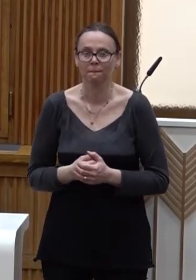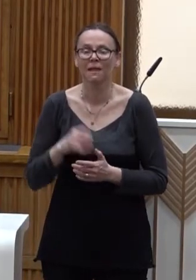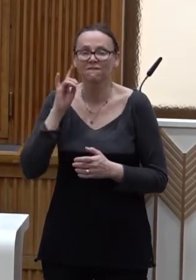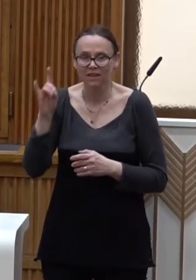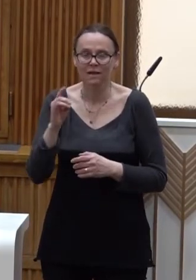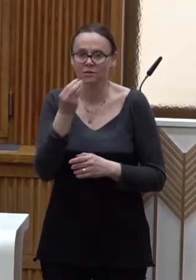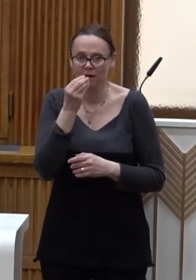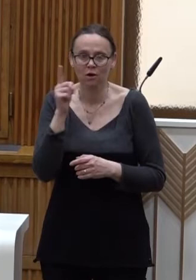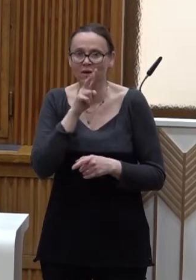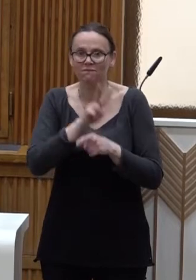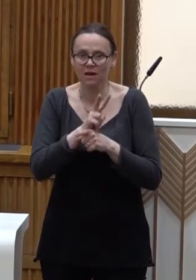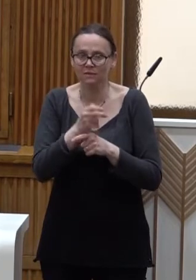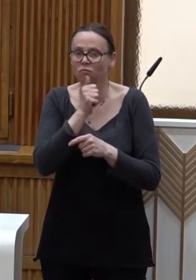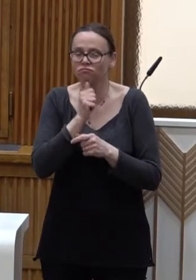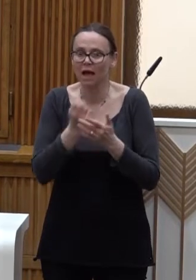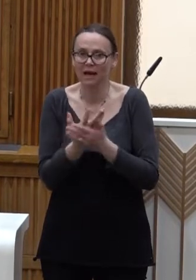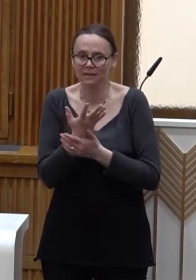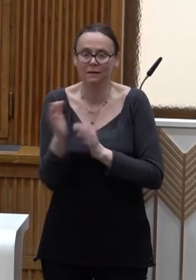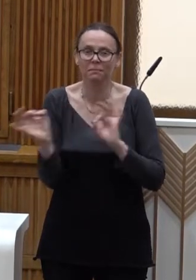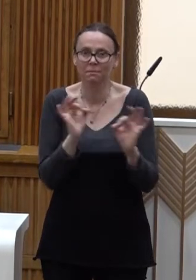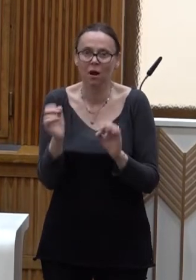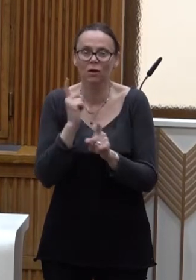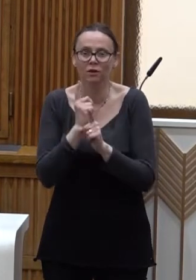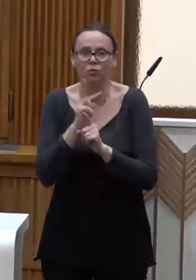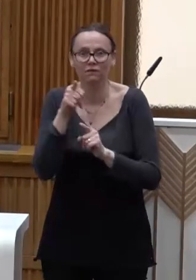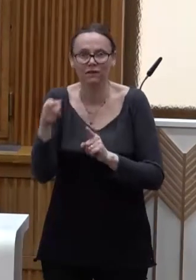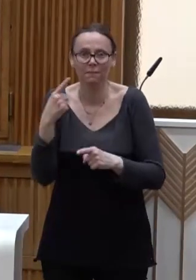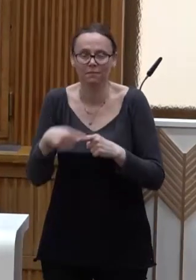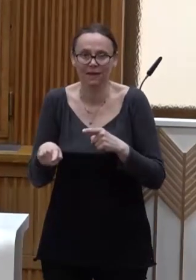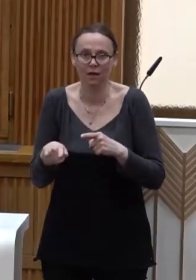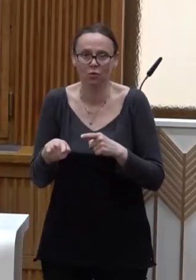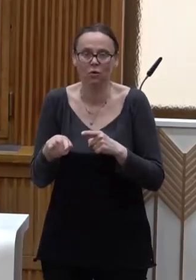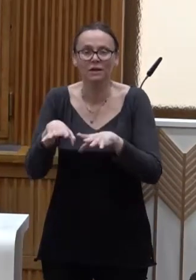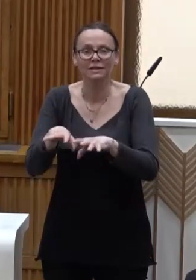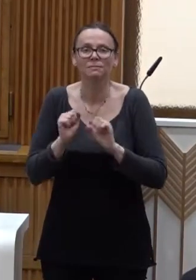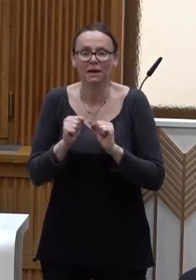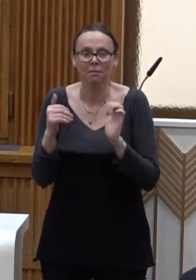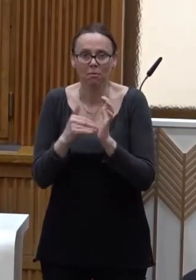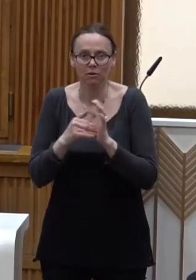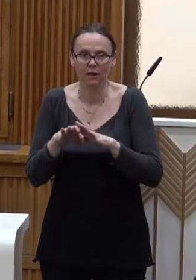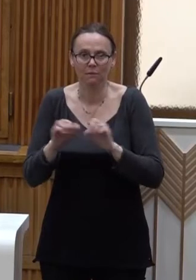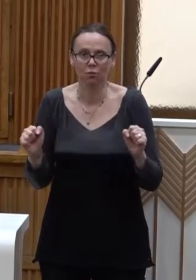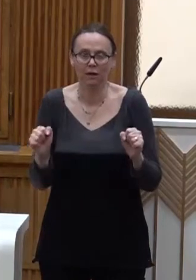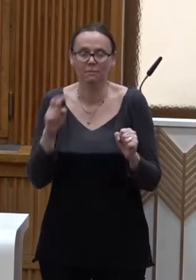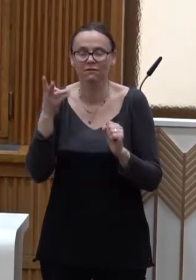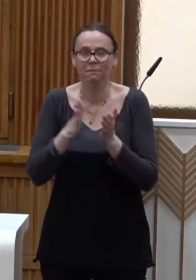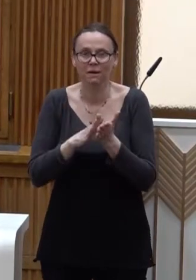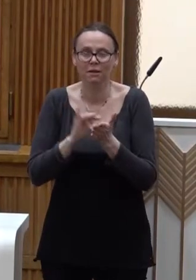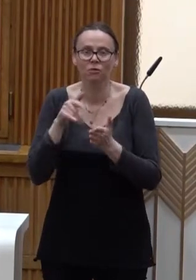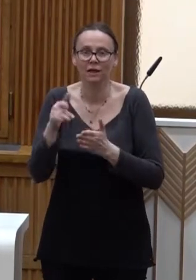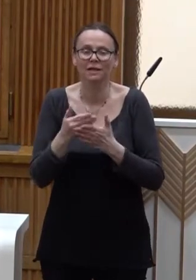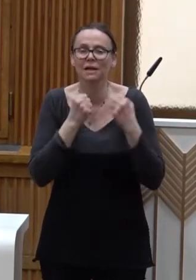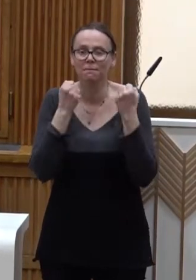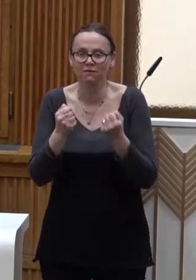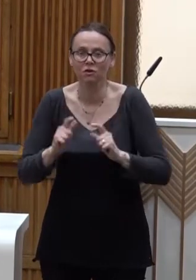veterinarstvo hrano in pa varstvo rastlin pripravljeni, da tudi v tem delu se pravi sprejemamo potrebne ukrepe. V primeru, da gre za